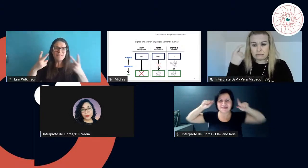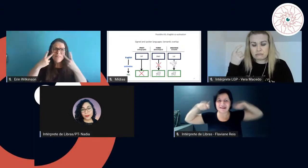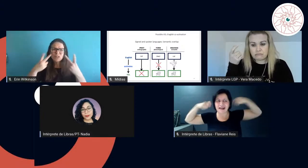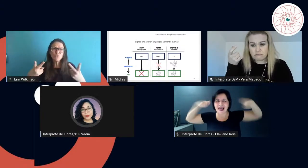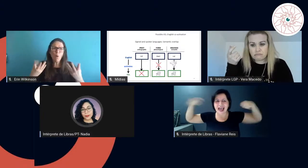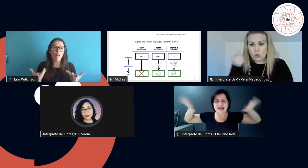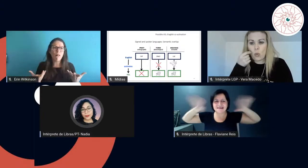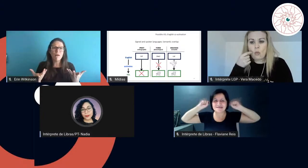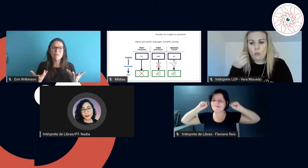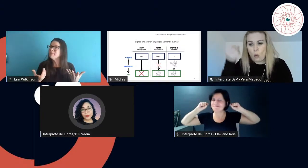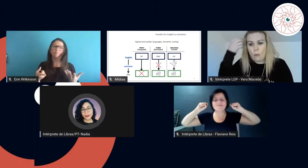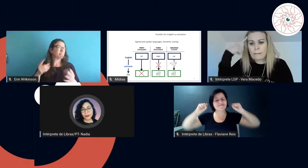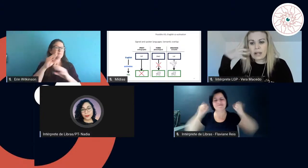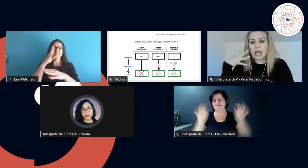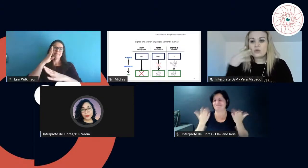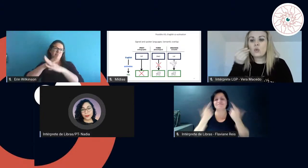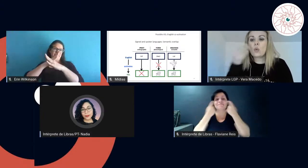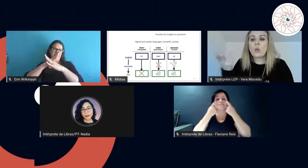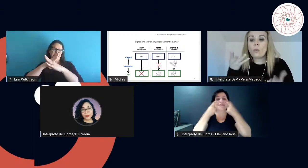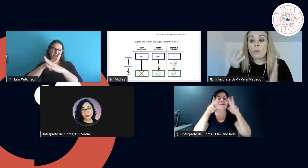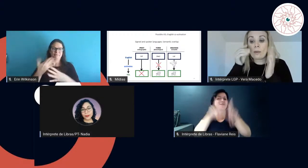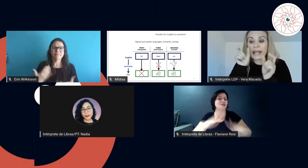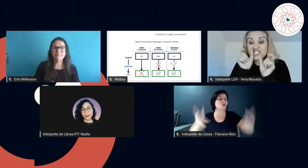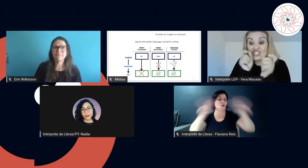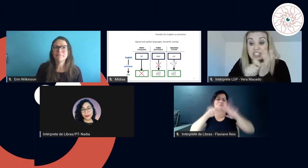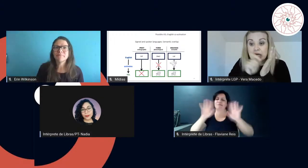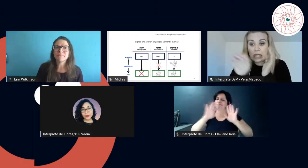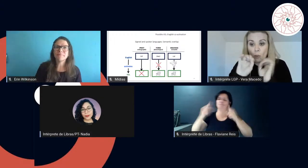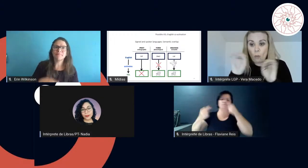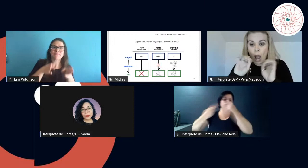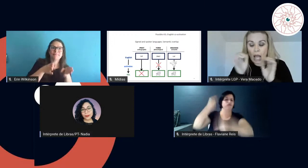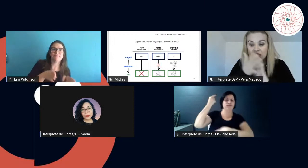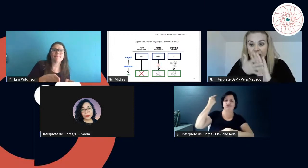compreender compreender essas formas?